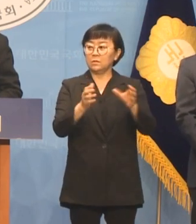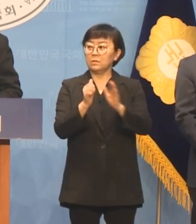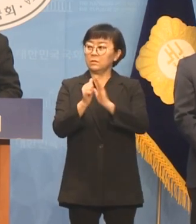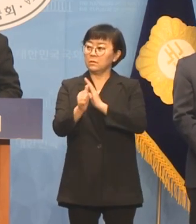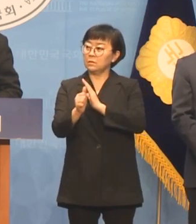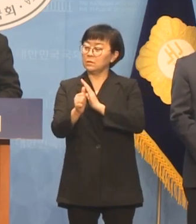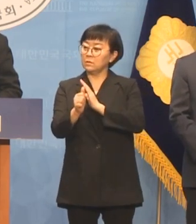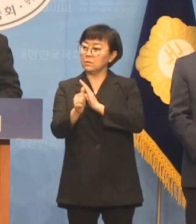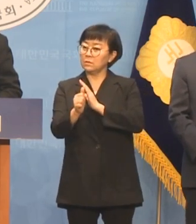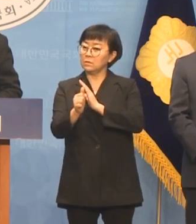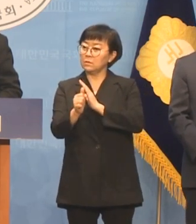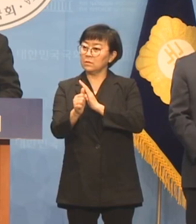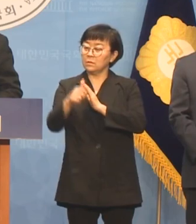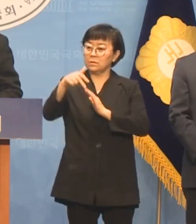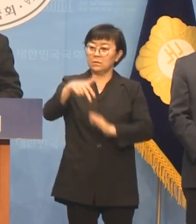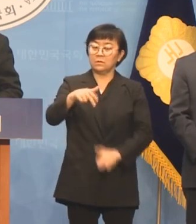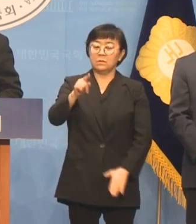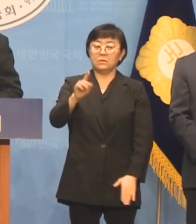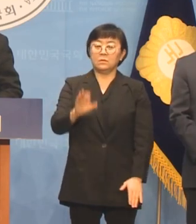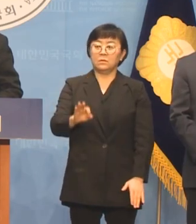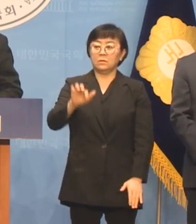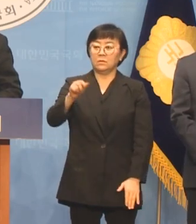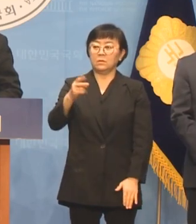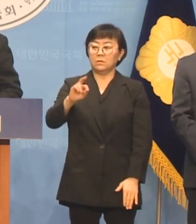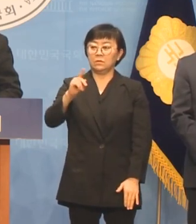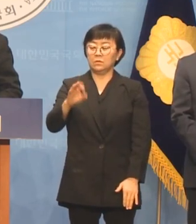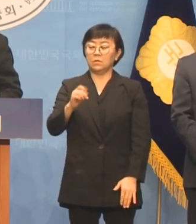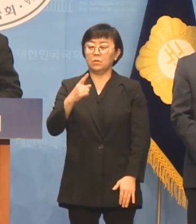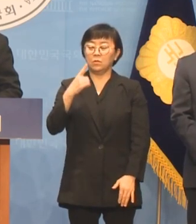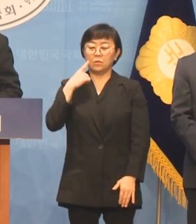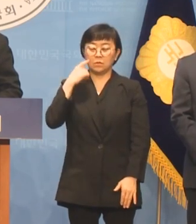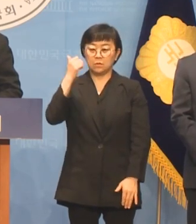아주 보수적인 장경동 목사님의 따님이십니다.